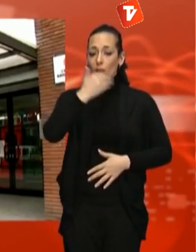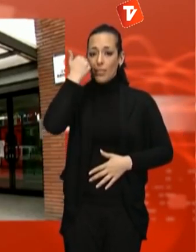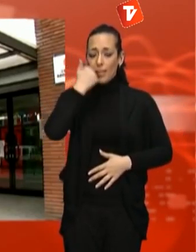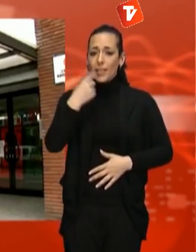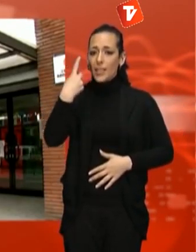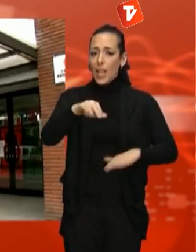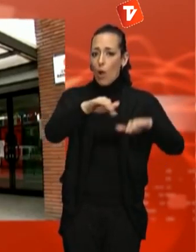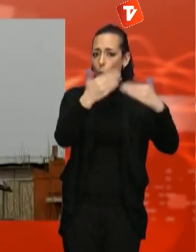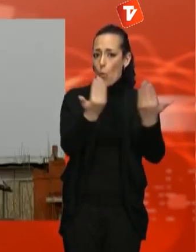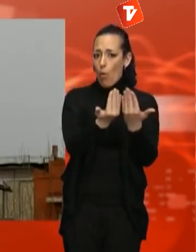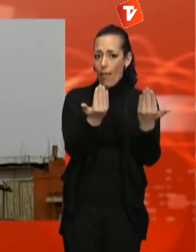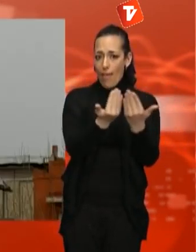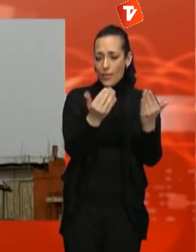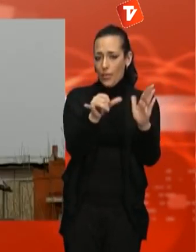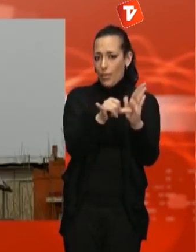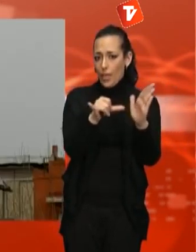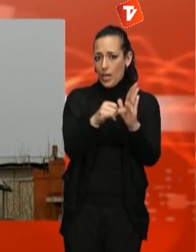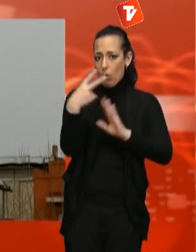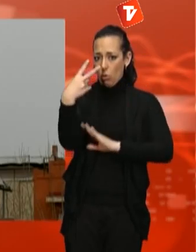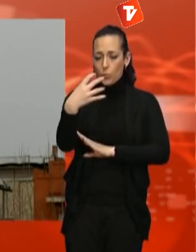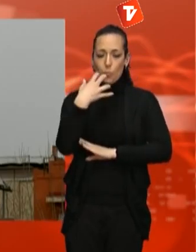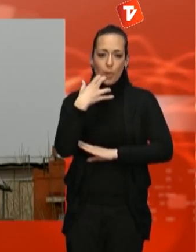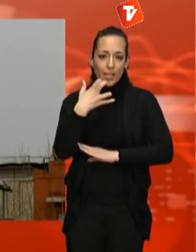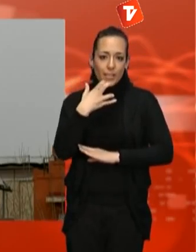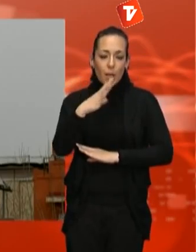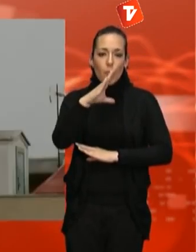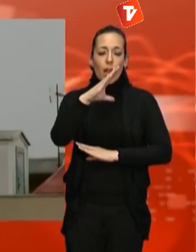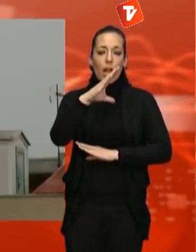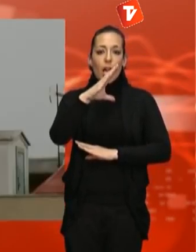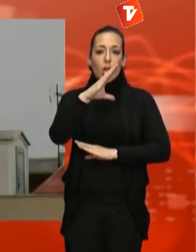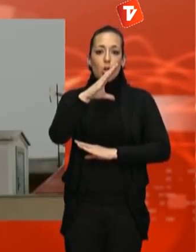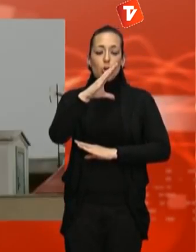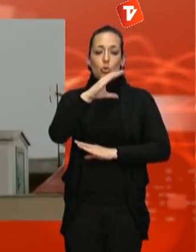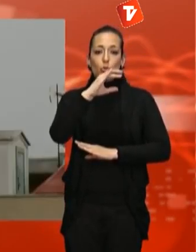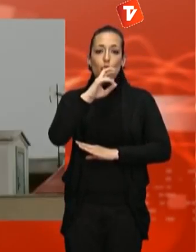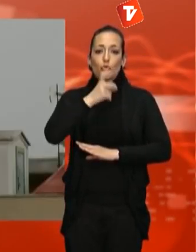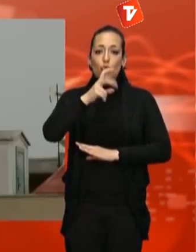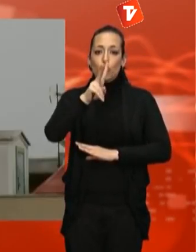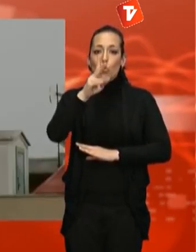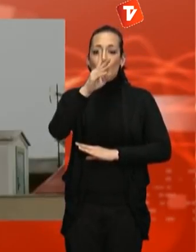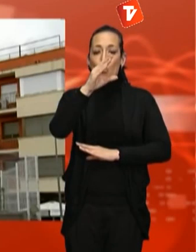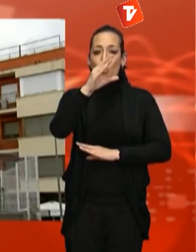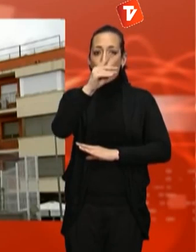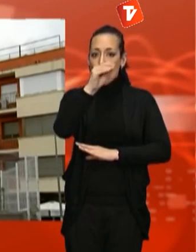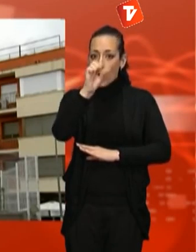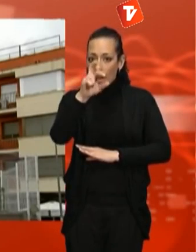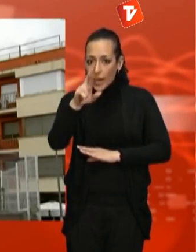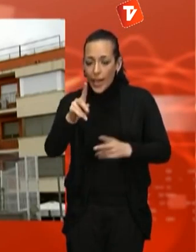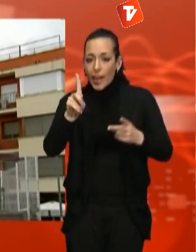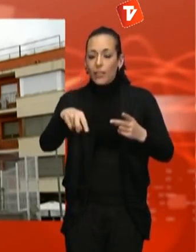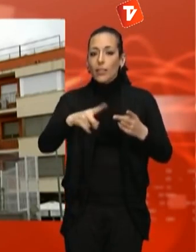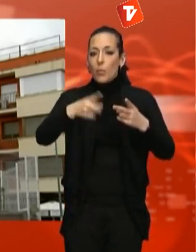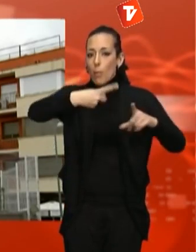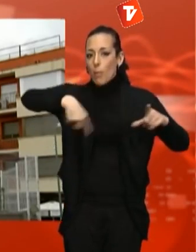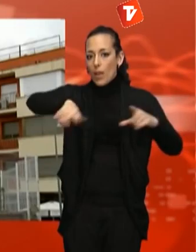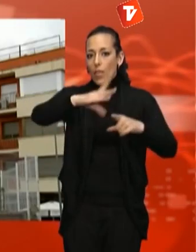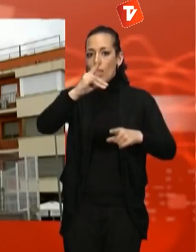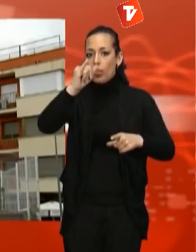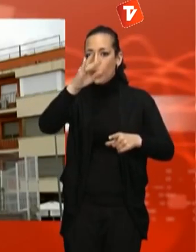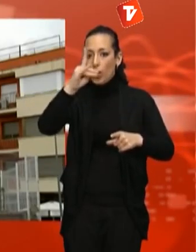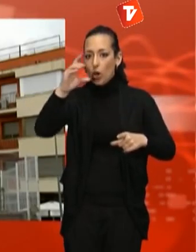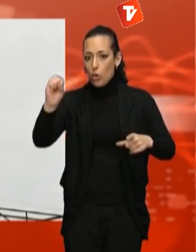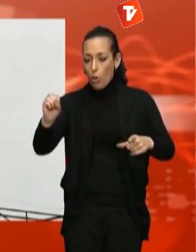'Agrupació Astronòmica, al Casal Cívic de Xúcar, al Conservatori de Música i als serveis centrals de la plaça Didó. Aquests mesuradors són equips compactes